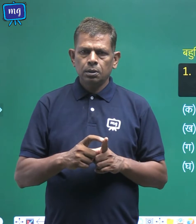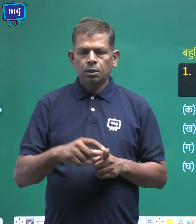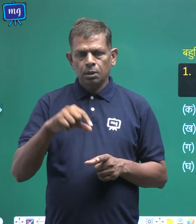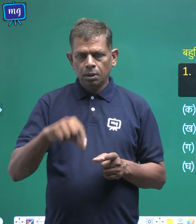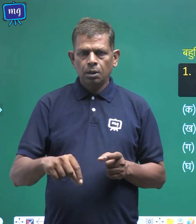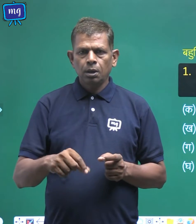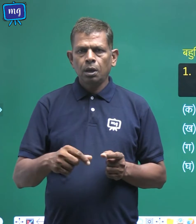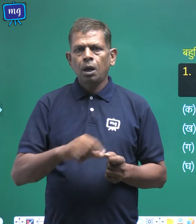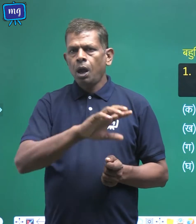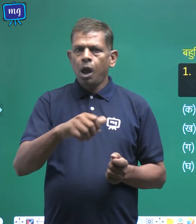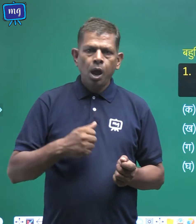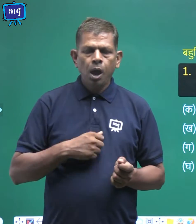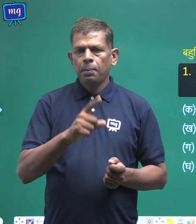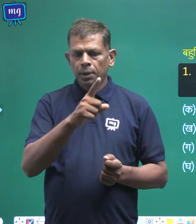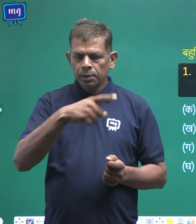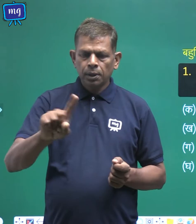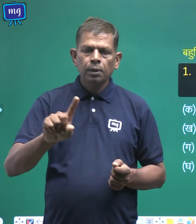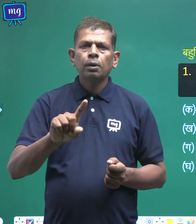हमें सही विकल्प का चयन करके